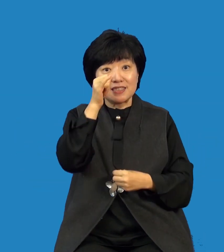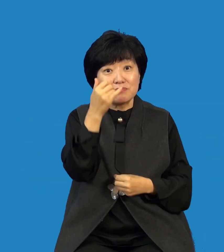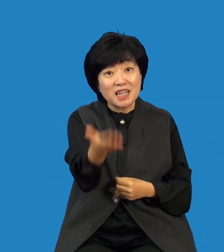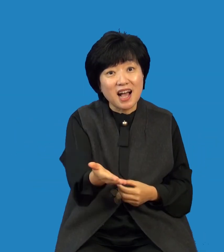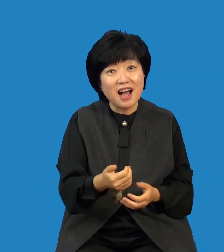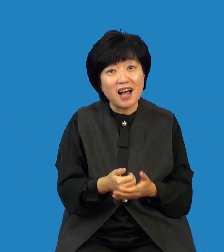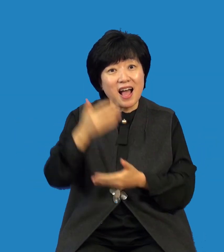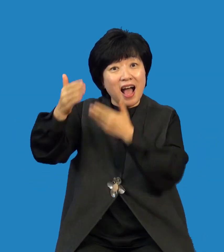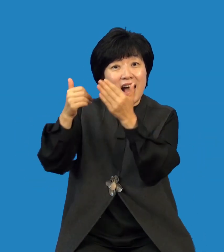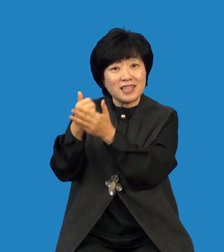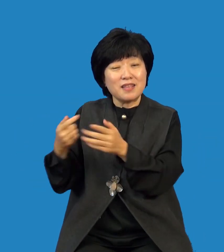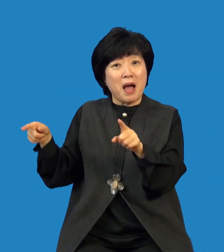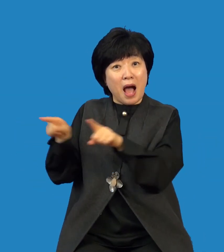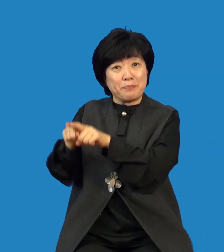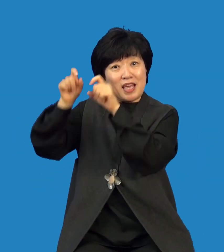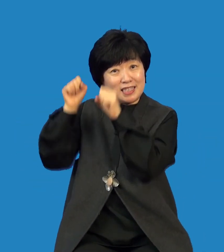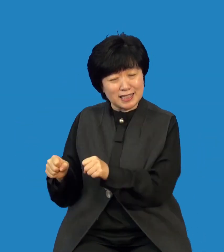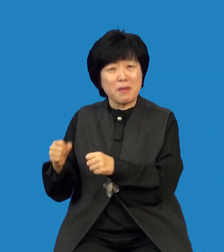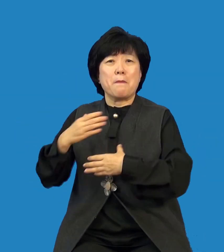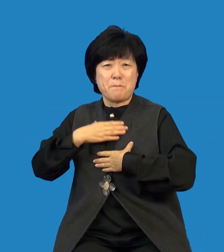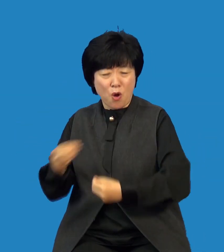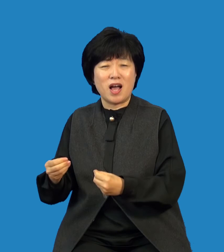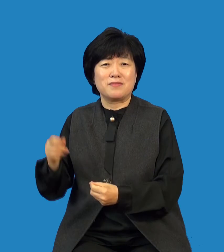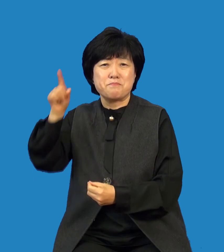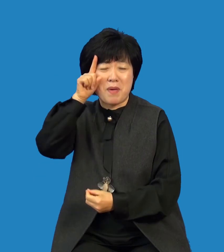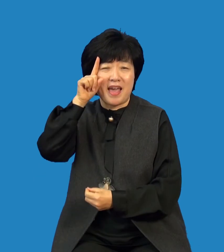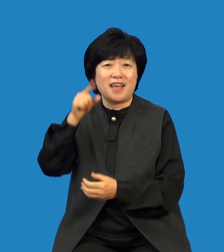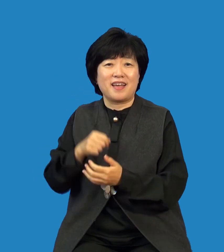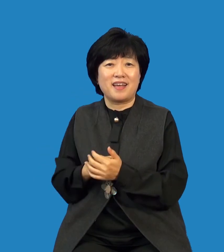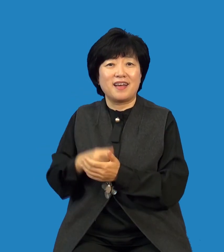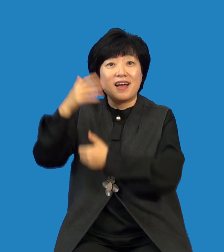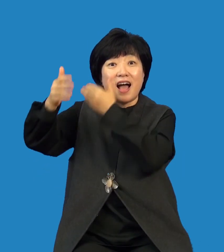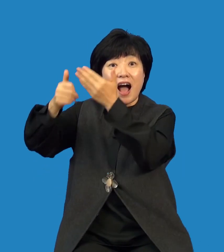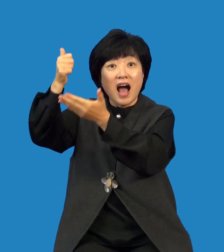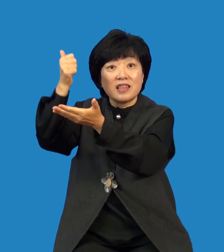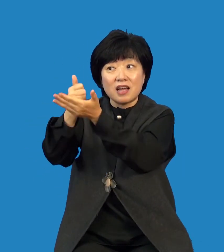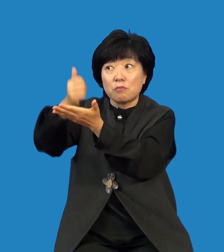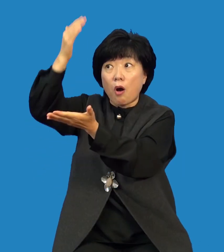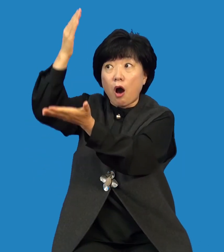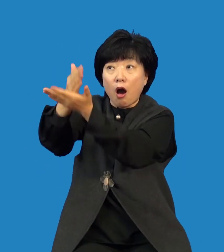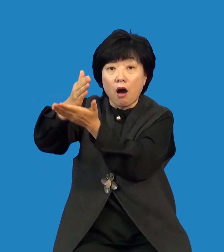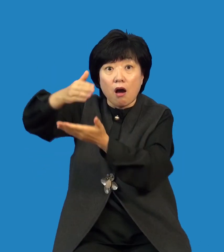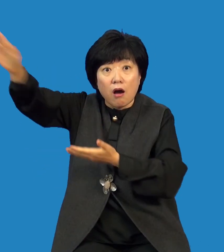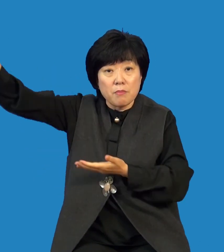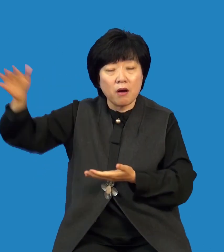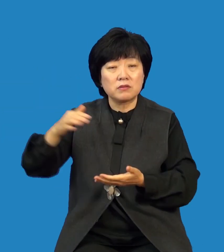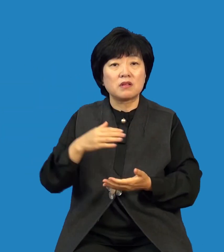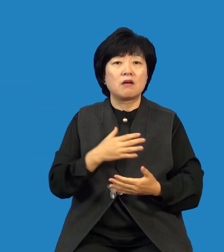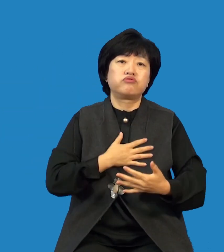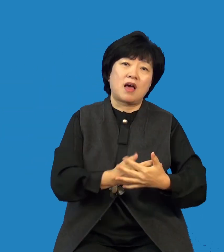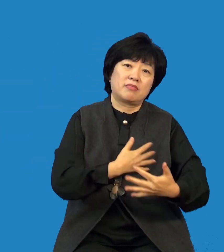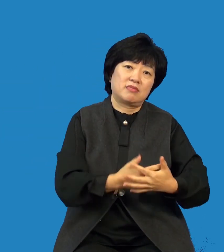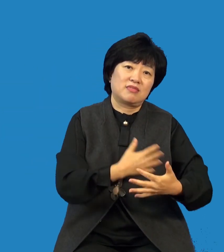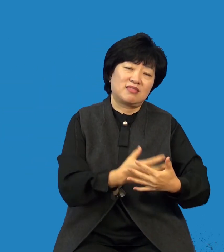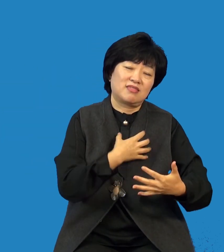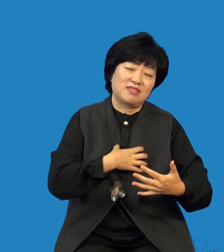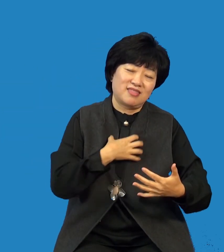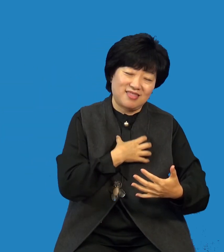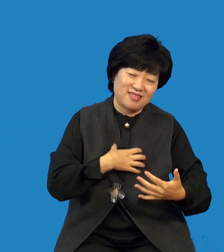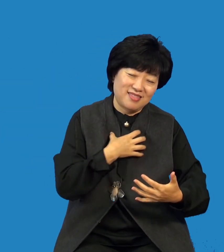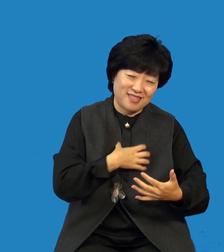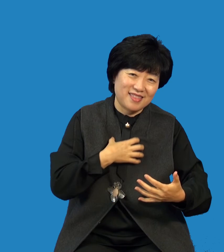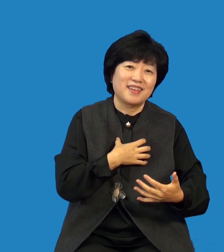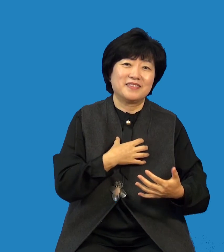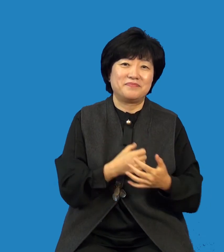이 하나님이 계시면 평안이 있는 거구나. 그리고 하나님이 안 계시면 결국 사람은 불안한 거구나. 그래서 여러분, 제가 절대 평강이라고 하는 게 뭔 줄